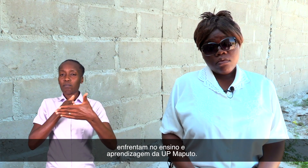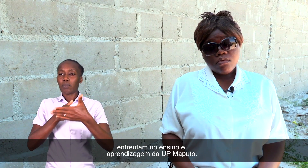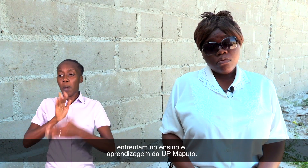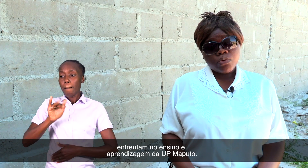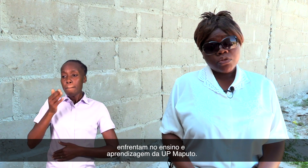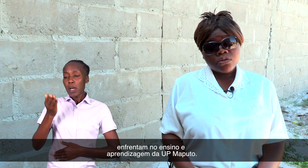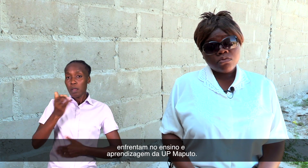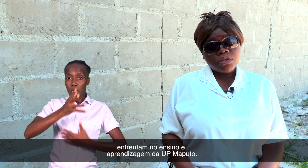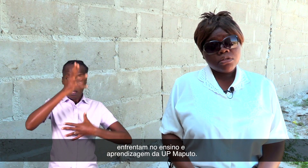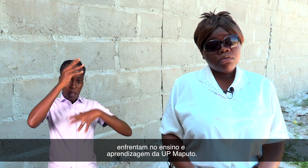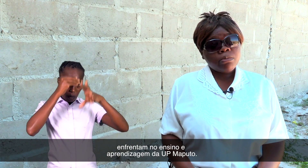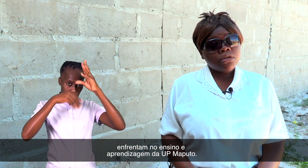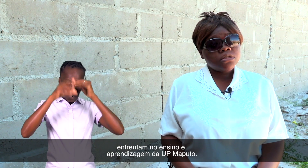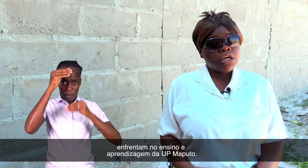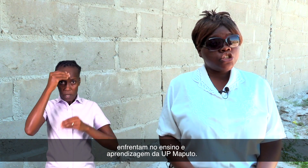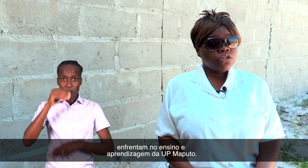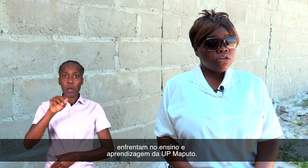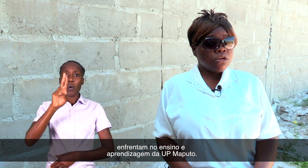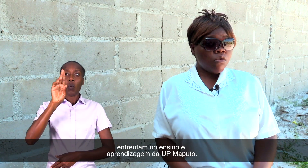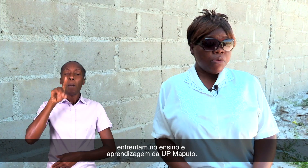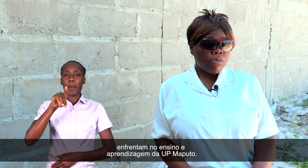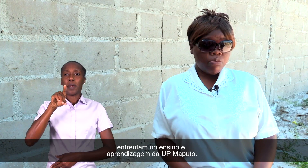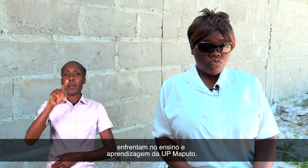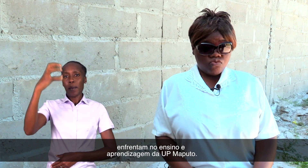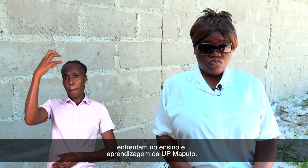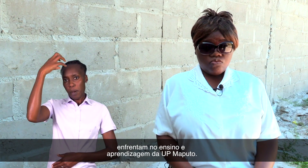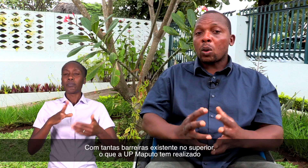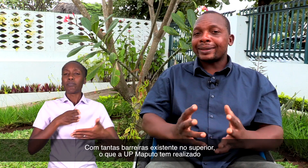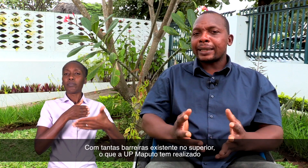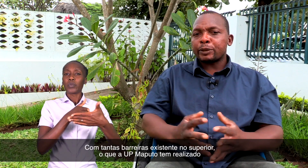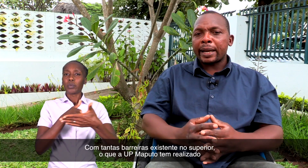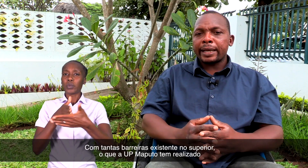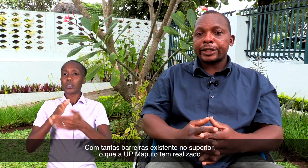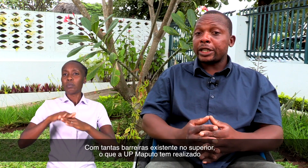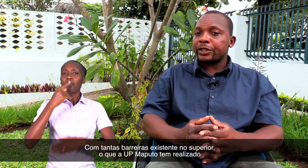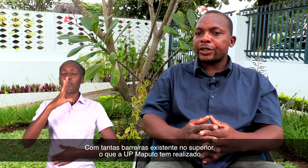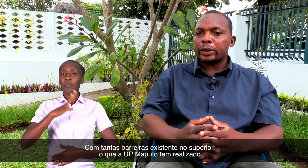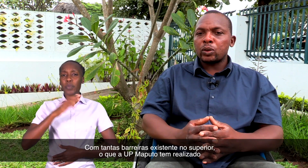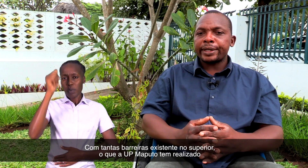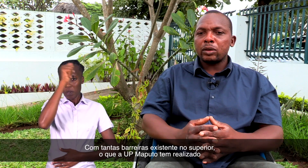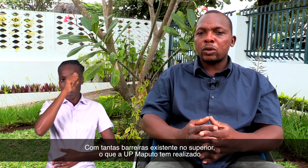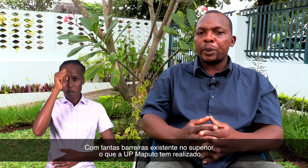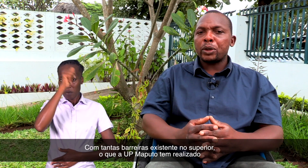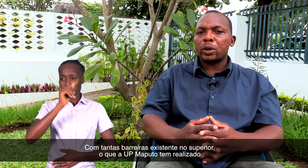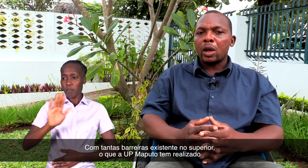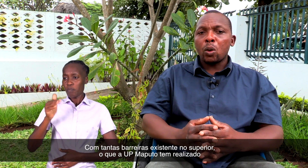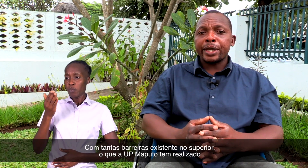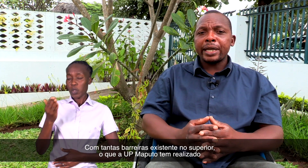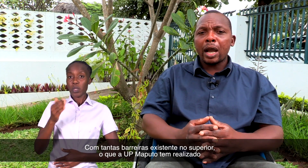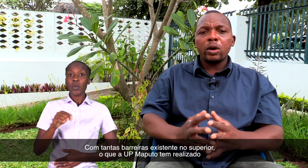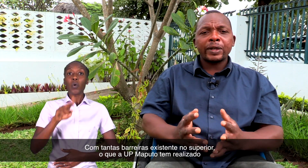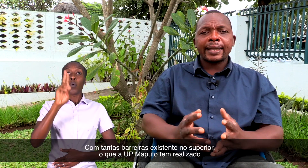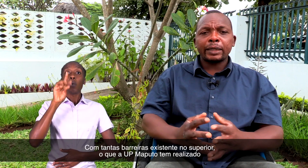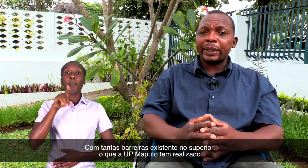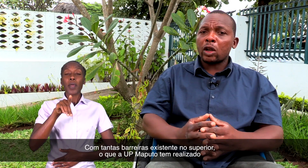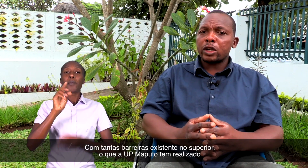enfrentam no processo de ensino e aprendizagem da UPI Maputo. Com tantas barreiras existentes no ensino superior, o que